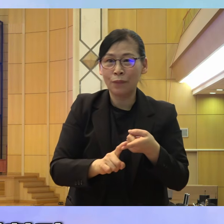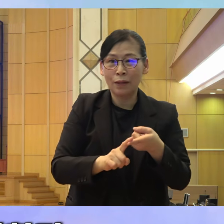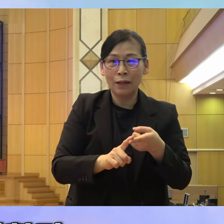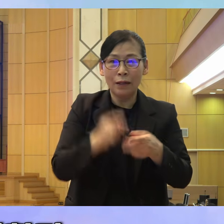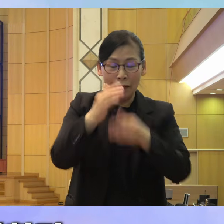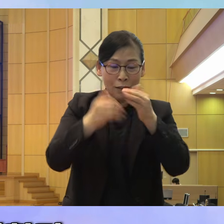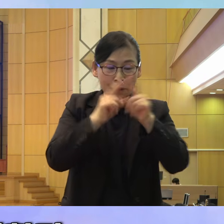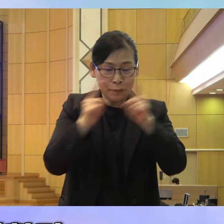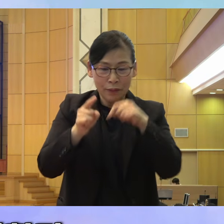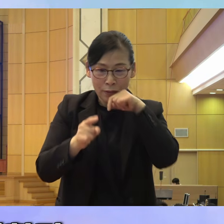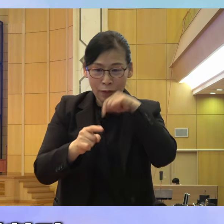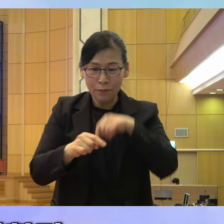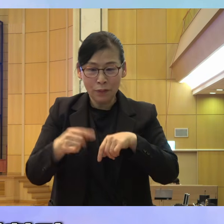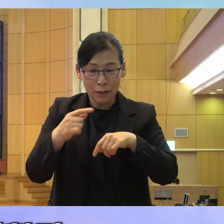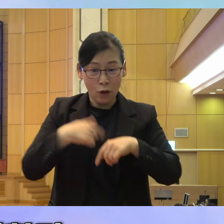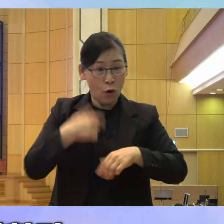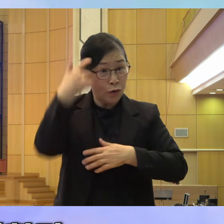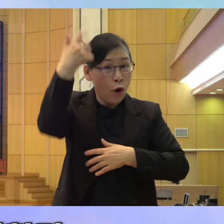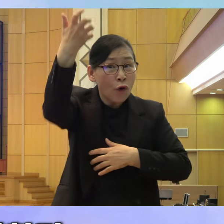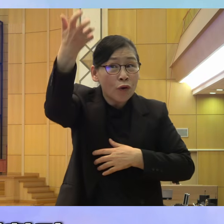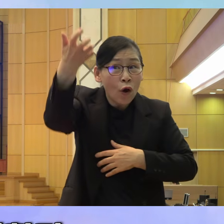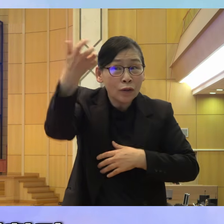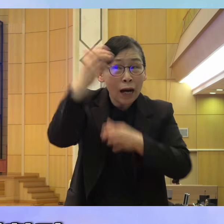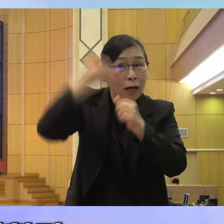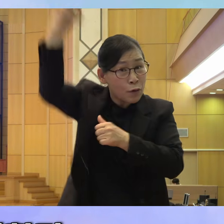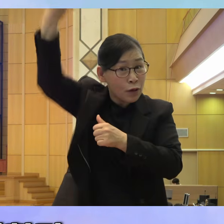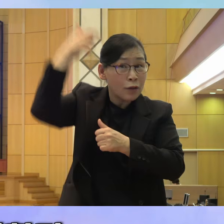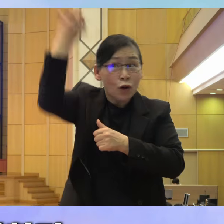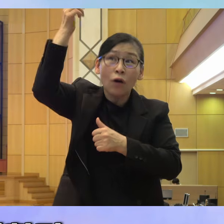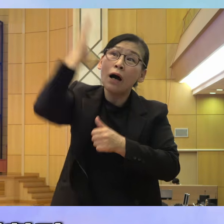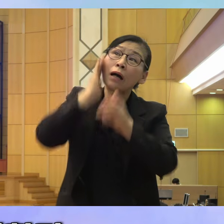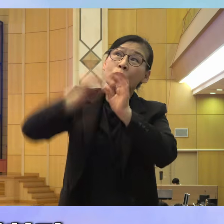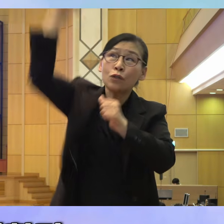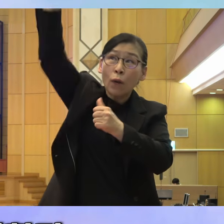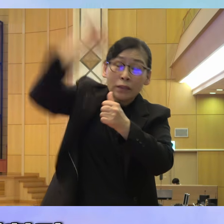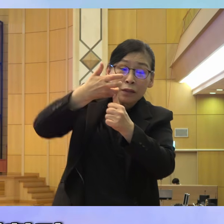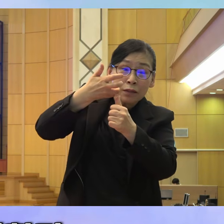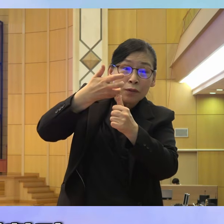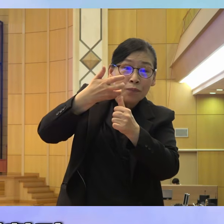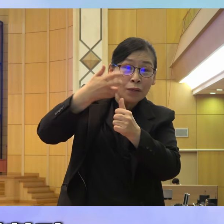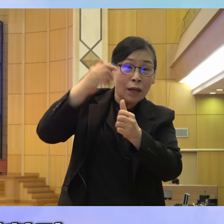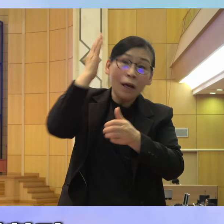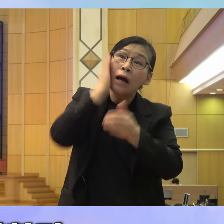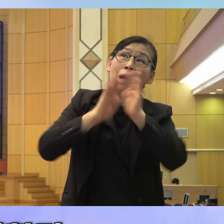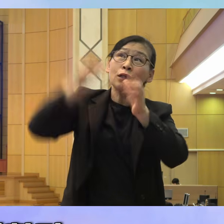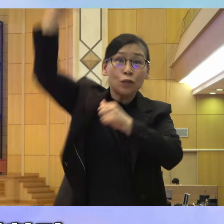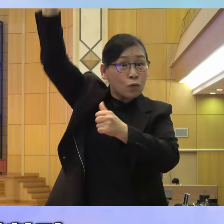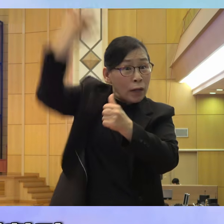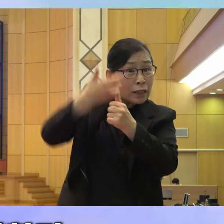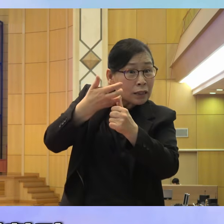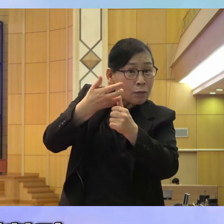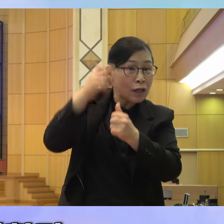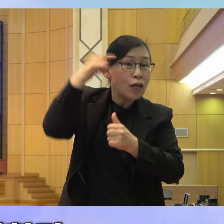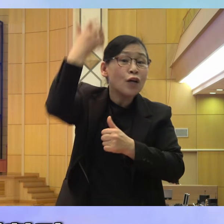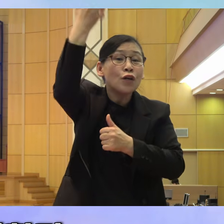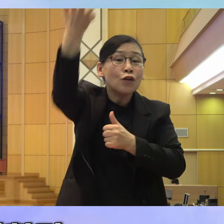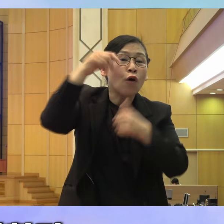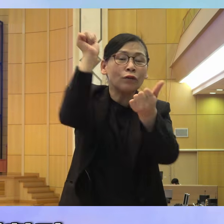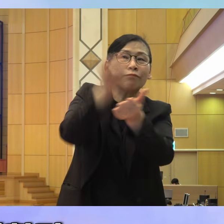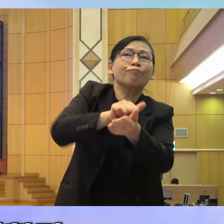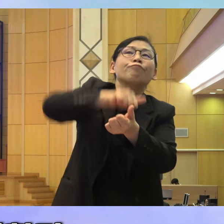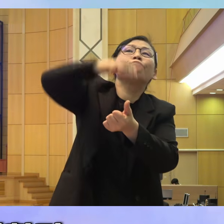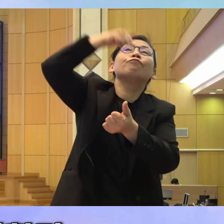여전히 땅으로 돌아가고 하나님 주신 영은 그것을 주신, 영을 주신